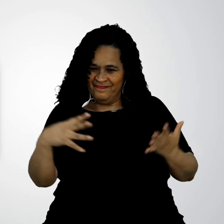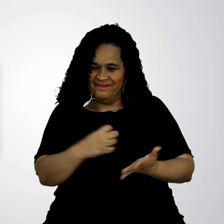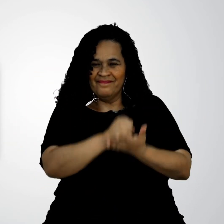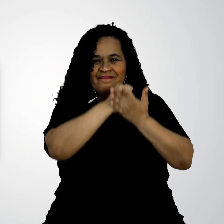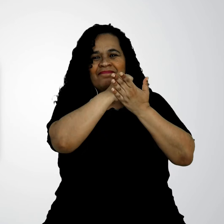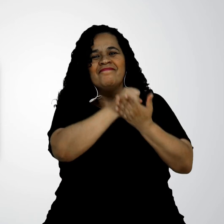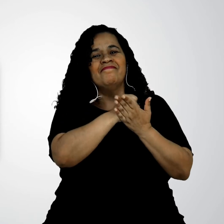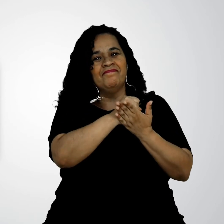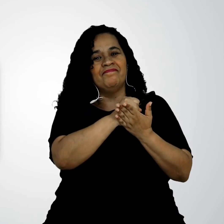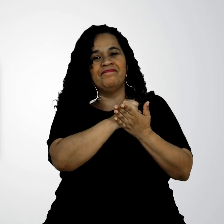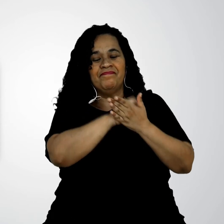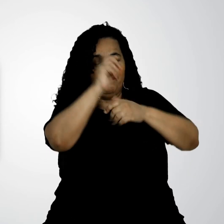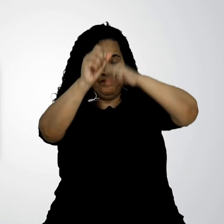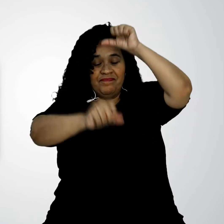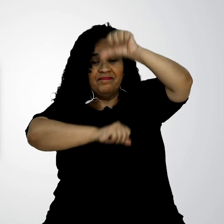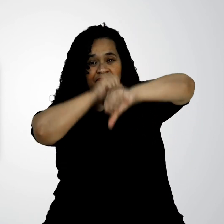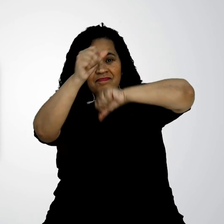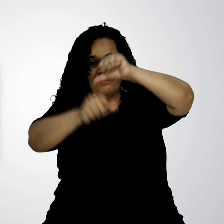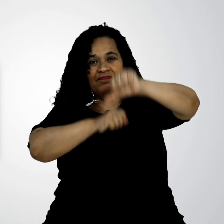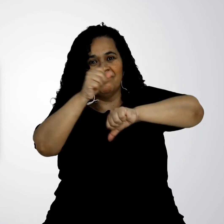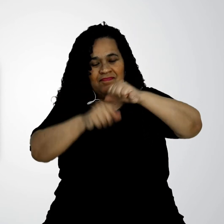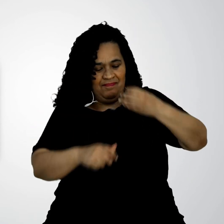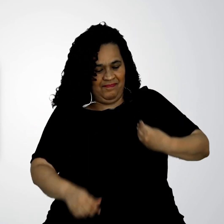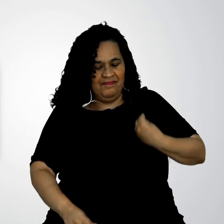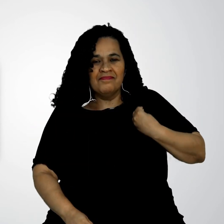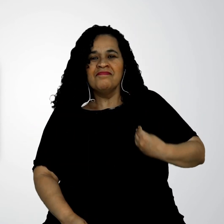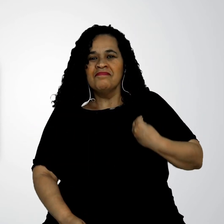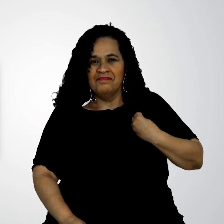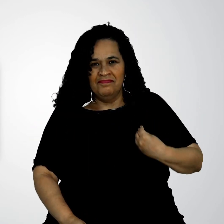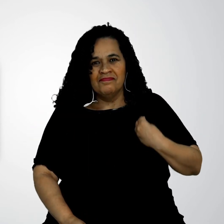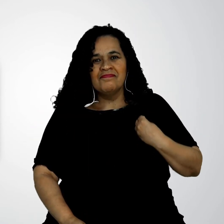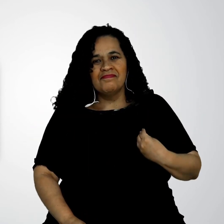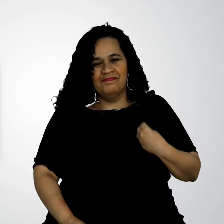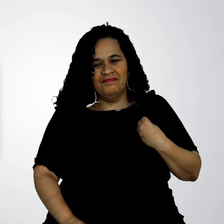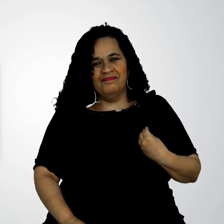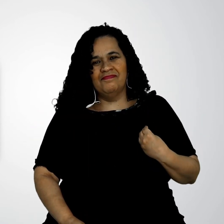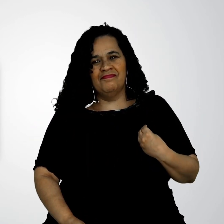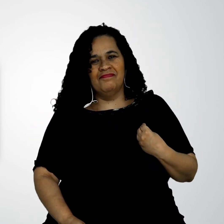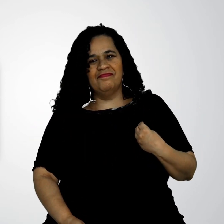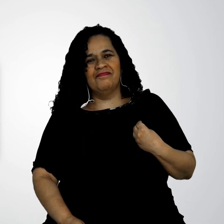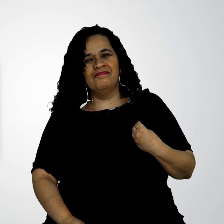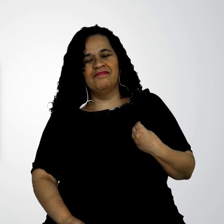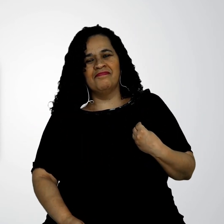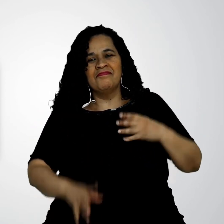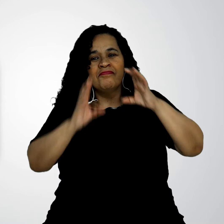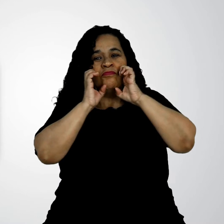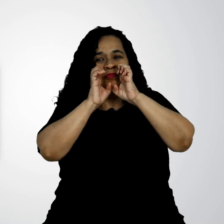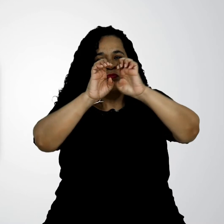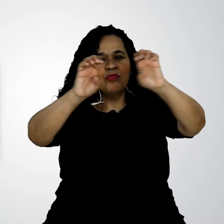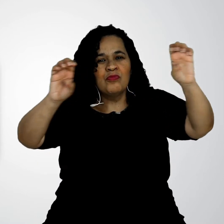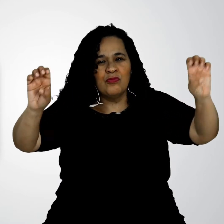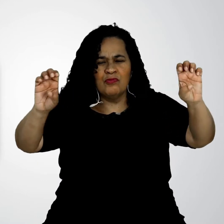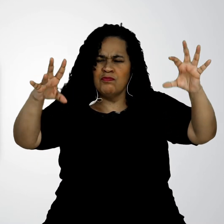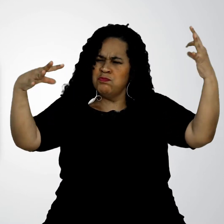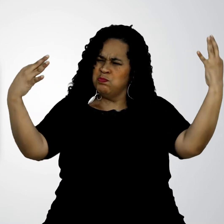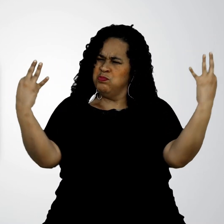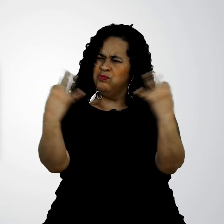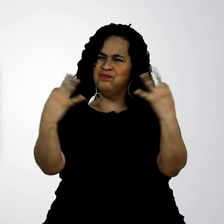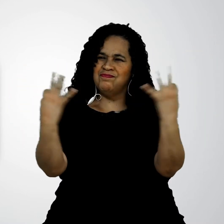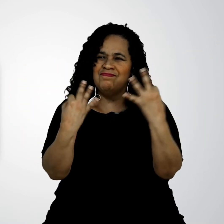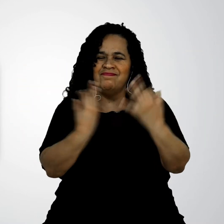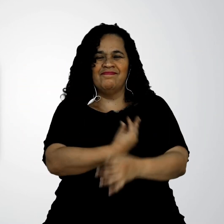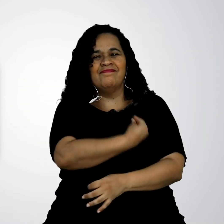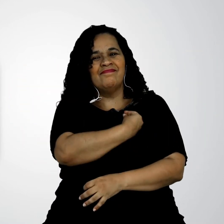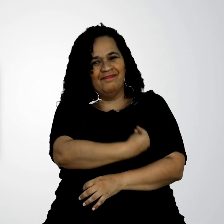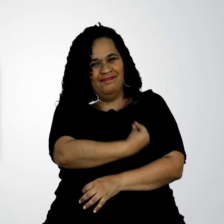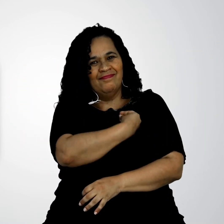dito popular, né, o pau que nasce torto não se endireita, né, mas o evangelho endireita. O né? evangelho transforma. O evangelho transforma a